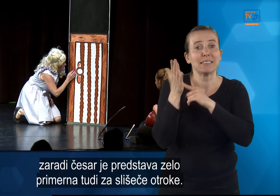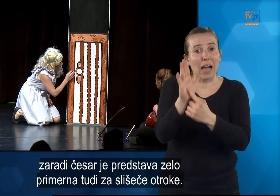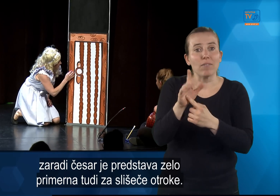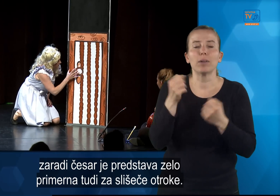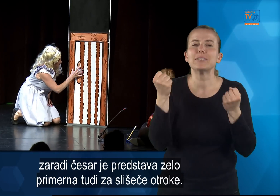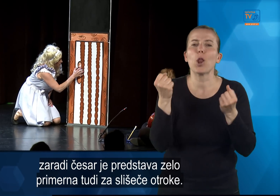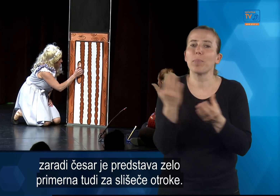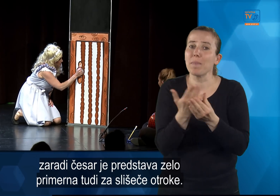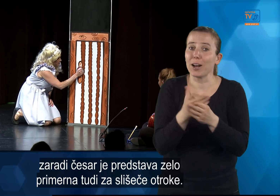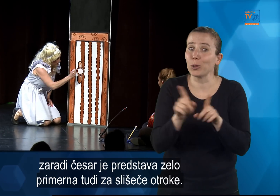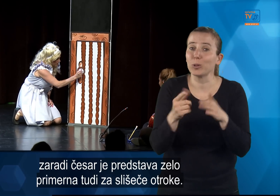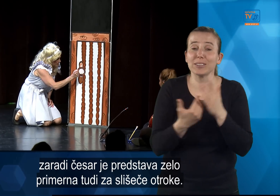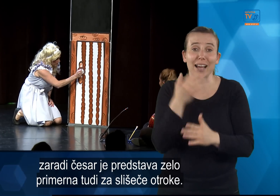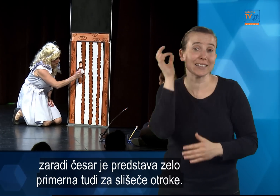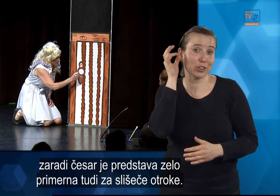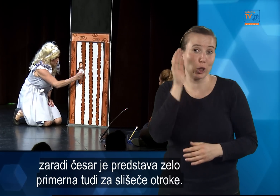za slišeče otroke.